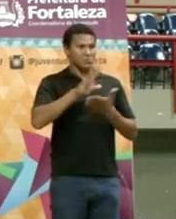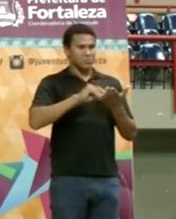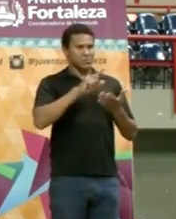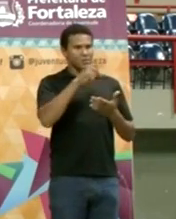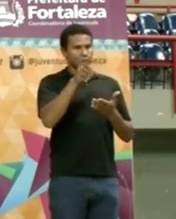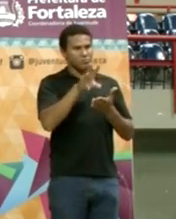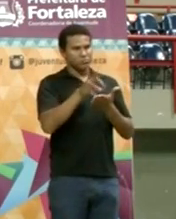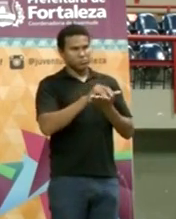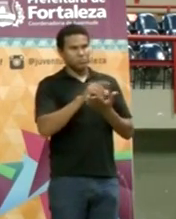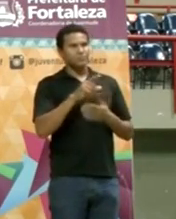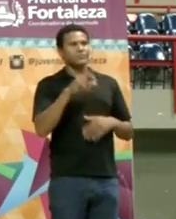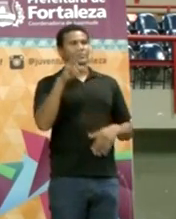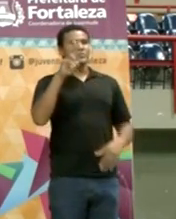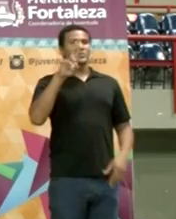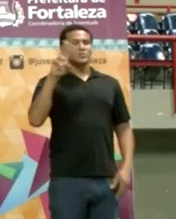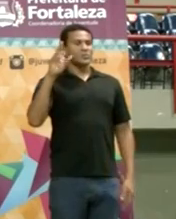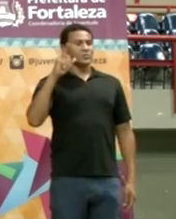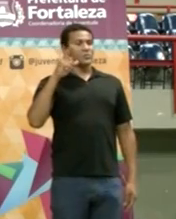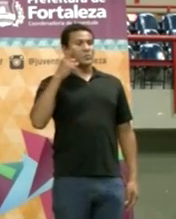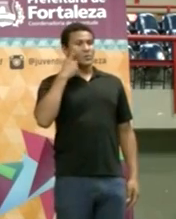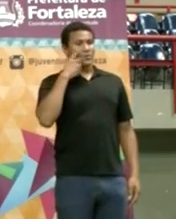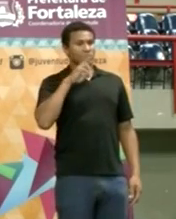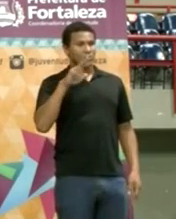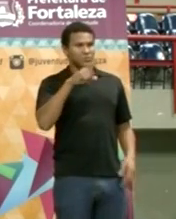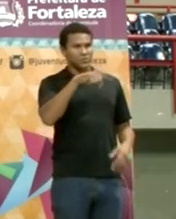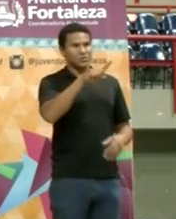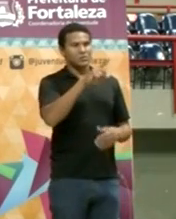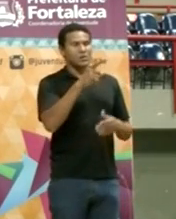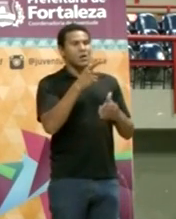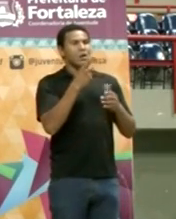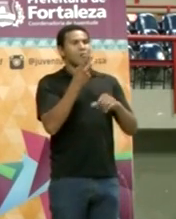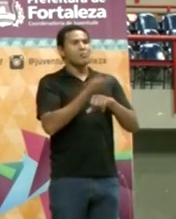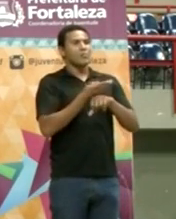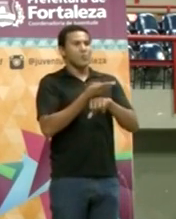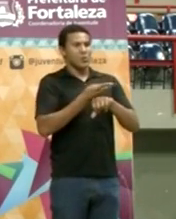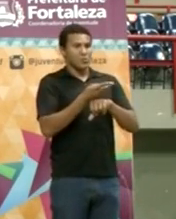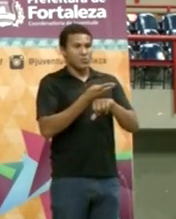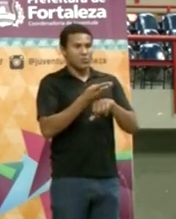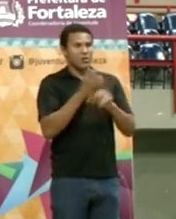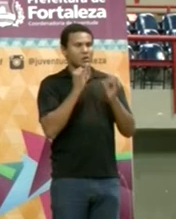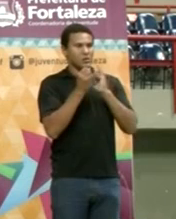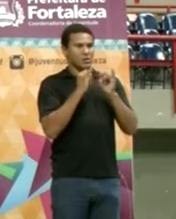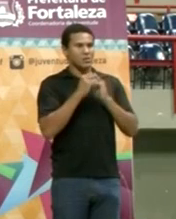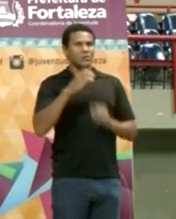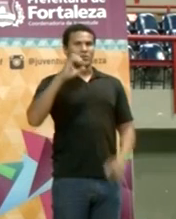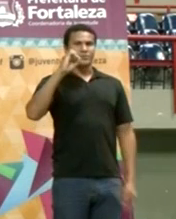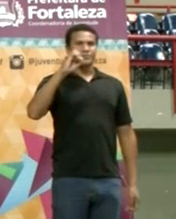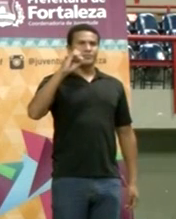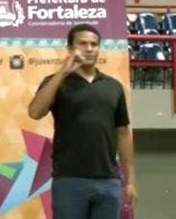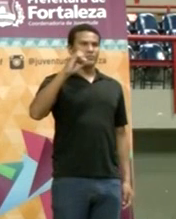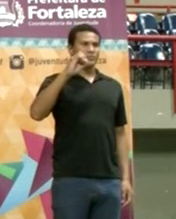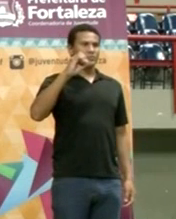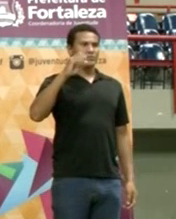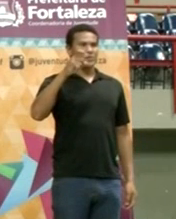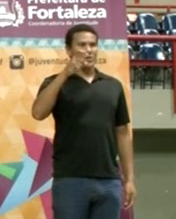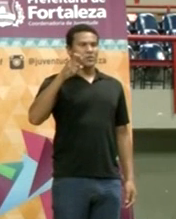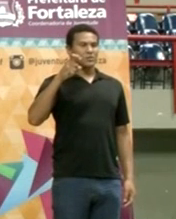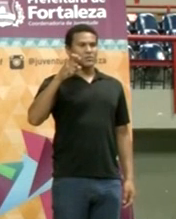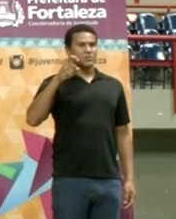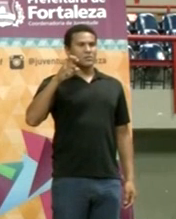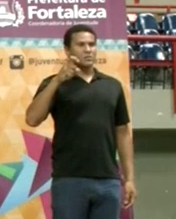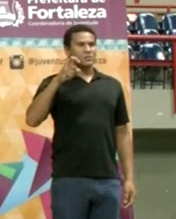esse código que vocês vão procurar na internet. Anota as letras que eu vou dizer, tá? O,